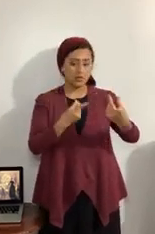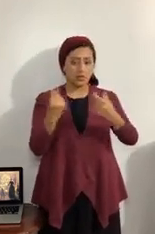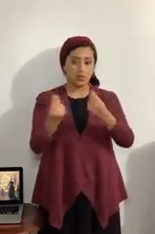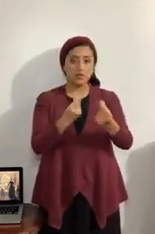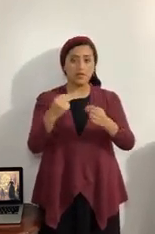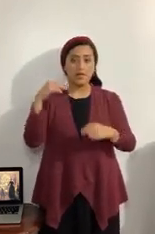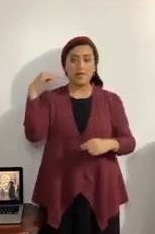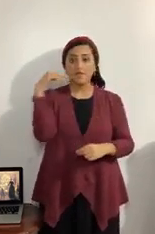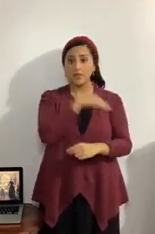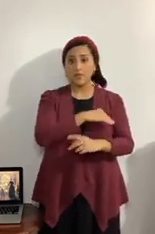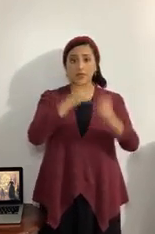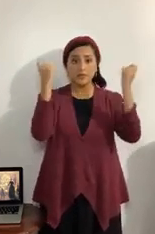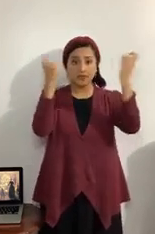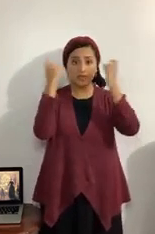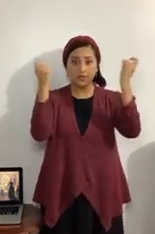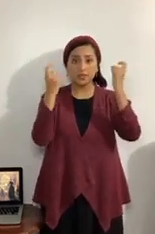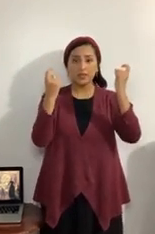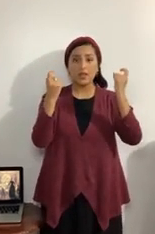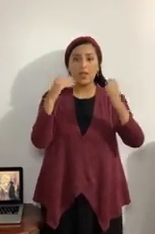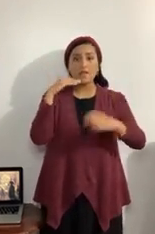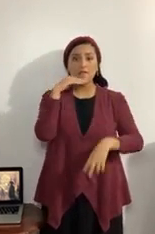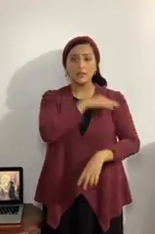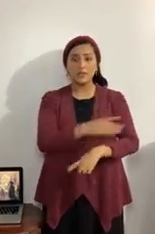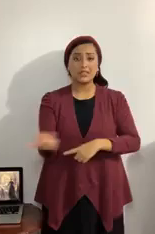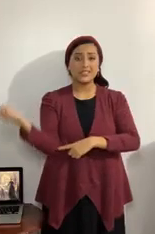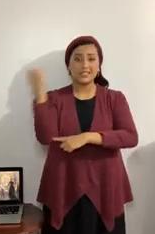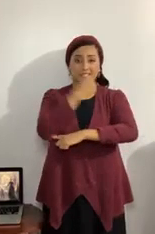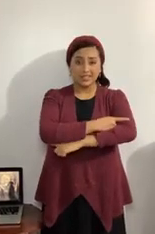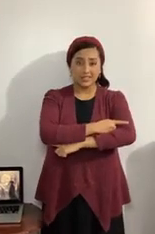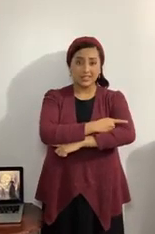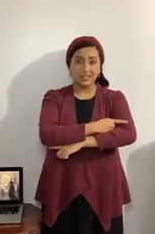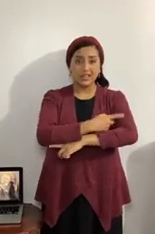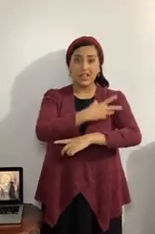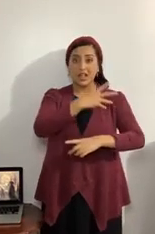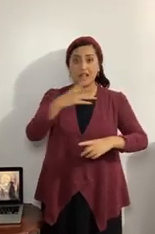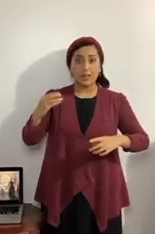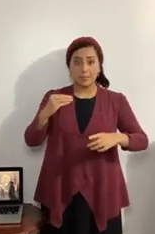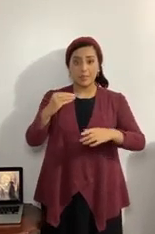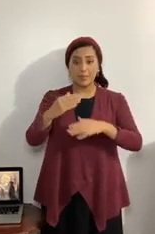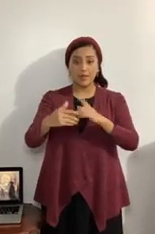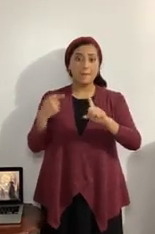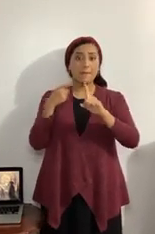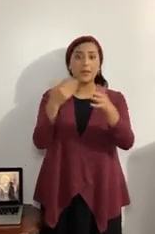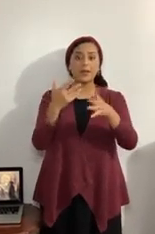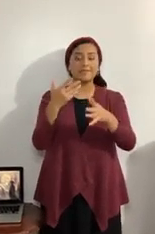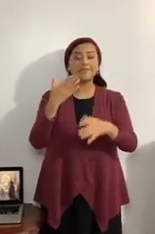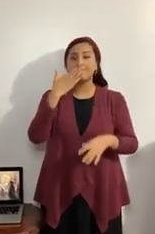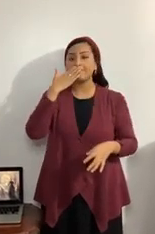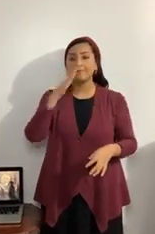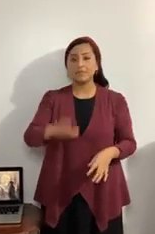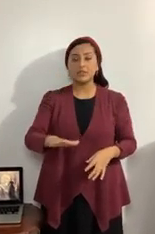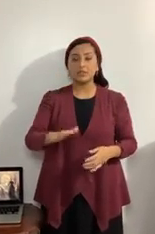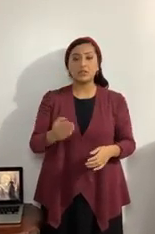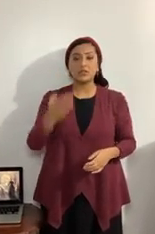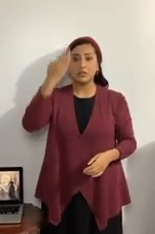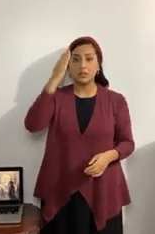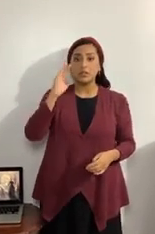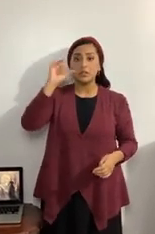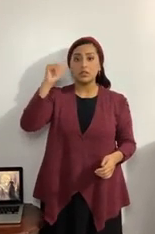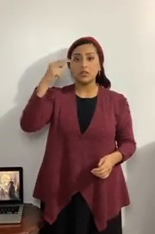paganas, fechas paganas, y el resultado es una abominación. Entonces, el eterno Yahweh siempre ha tenido un